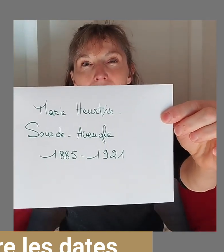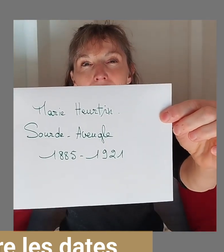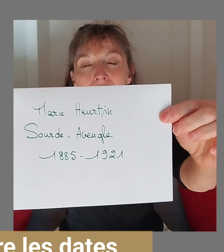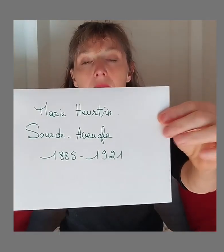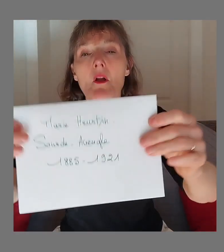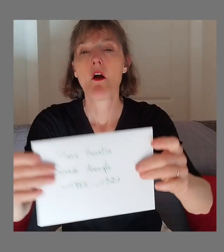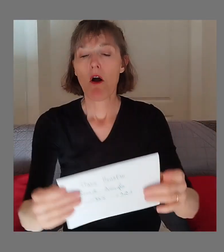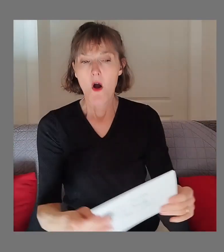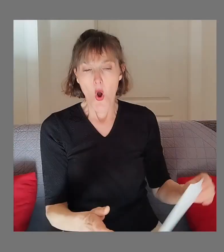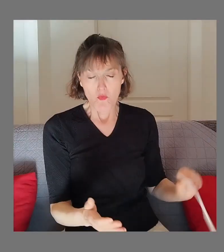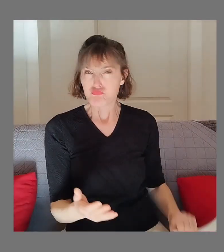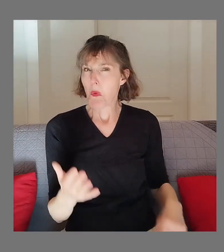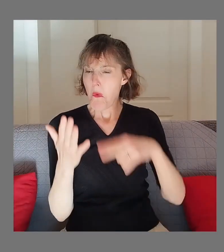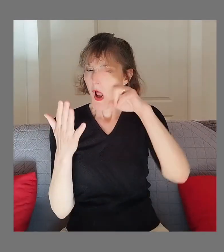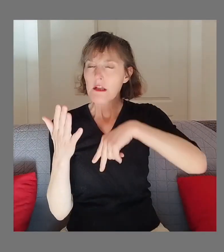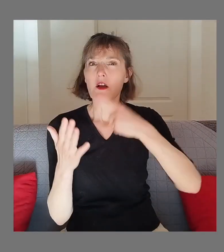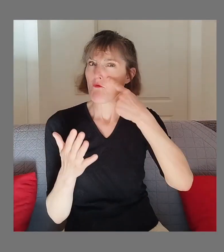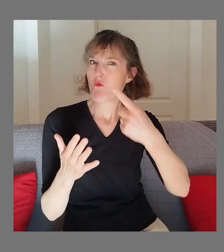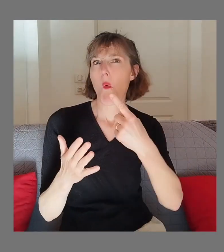1885-1921.